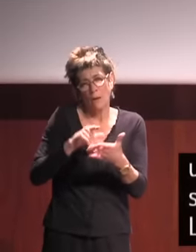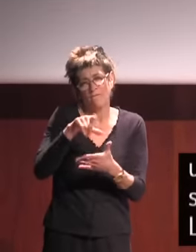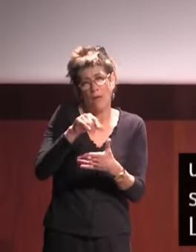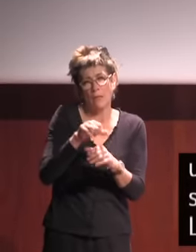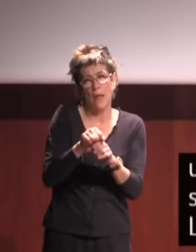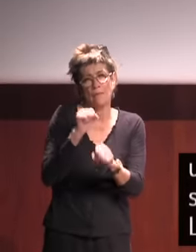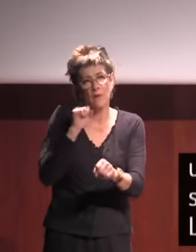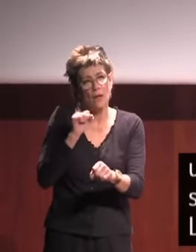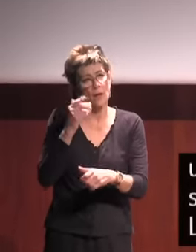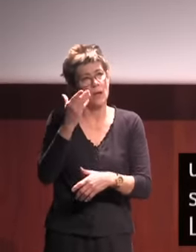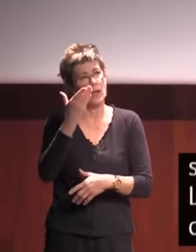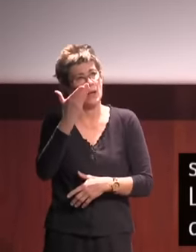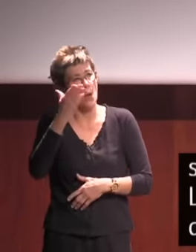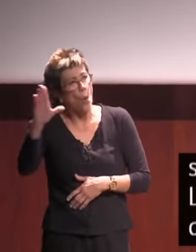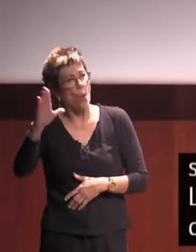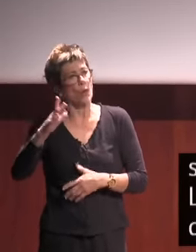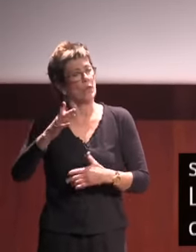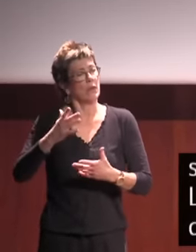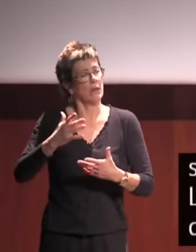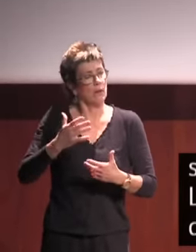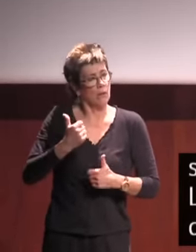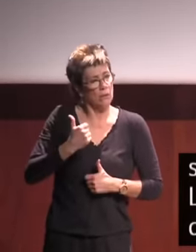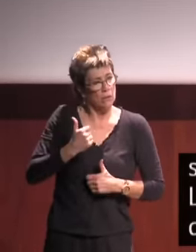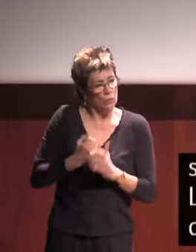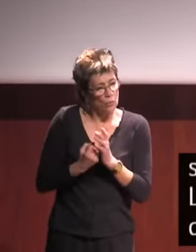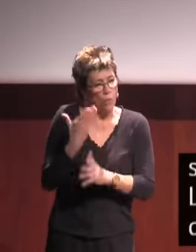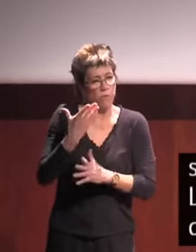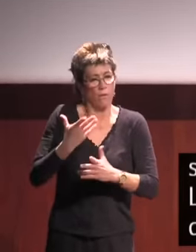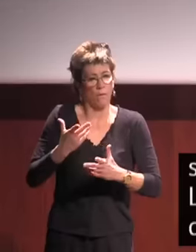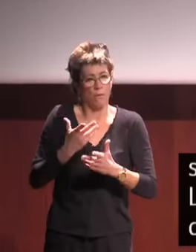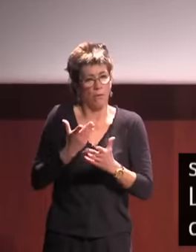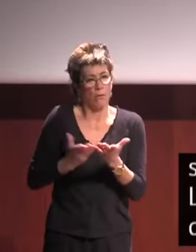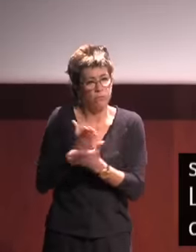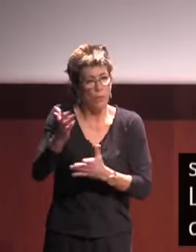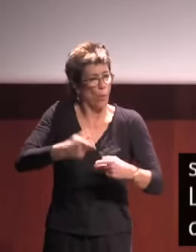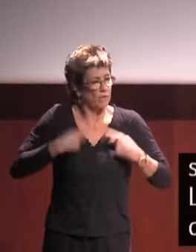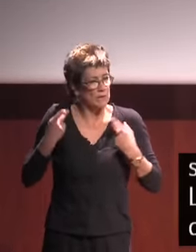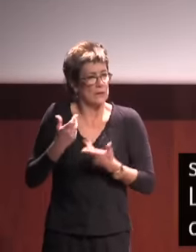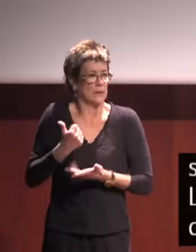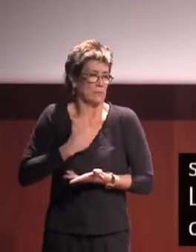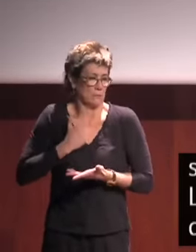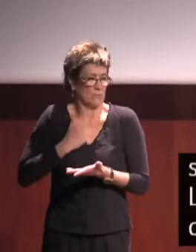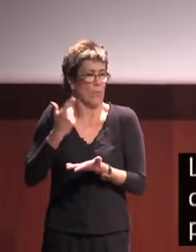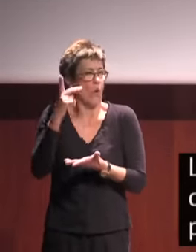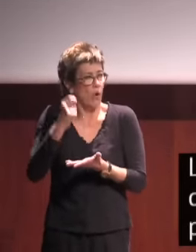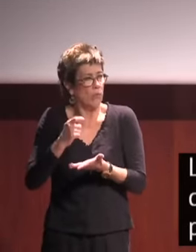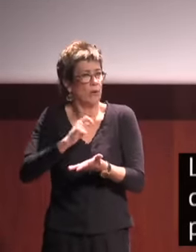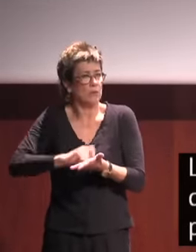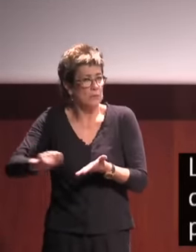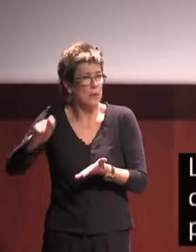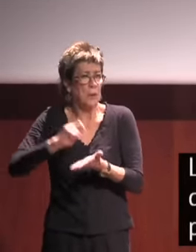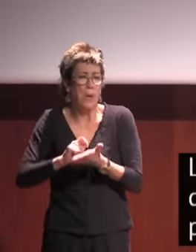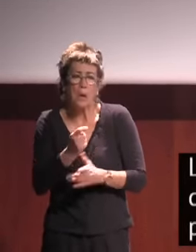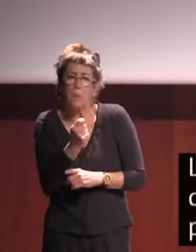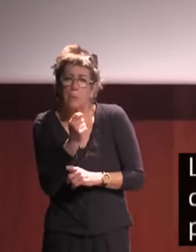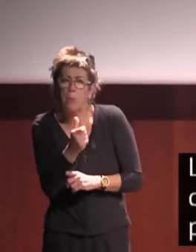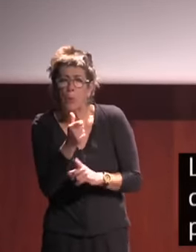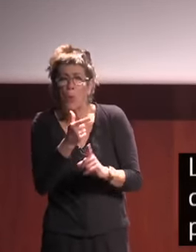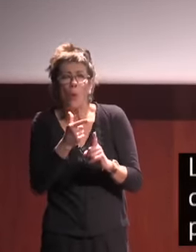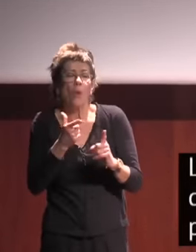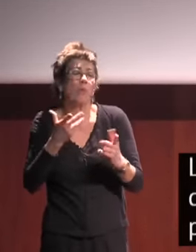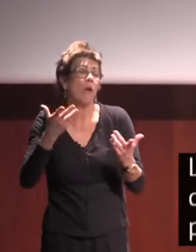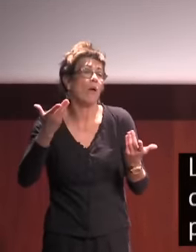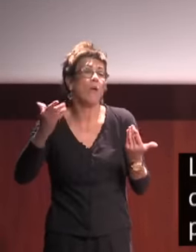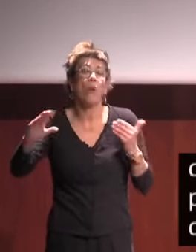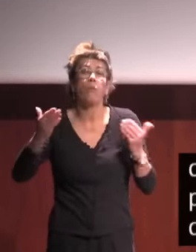que d'autres écrits autobiographiques commencent à se produire en France. Il n'y en a pas beaucoup vis-à-vis de ce qu'on peut faire comme comparatif